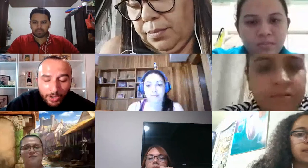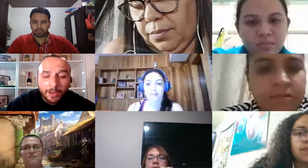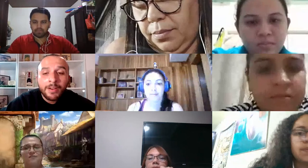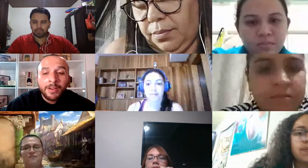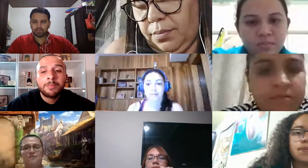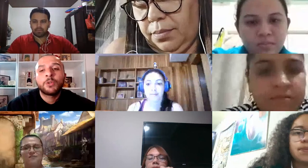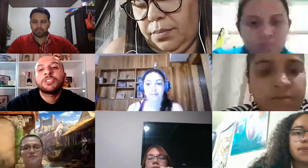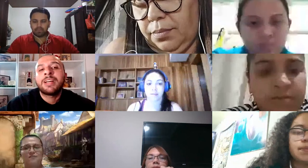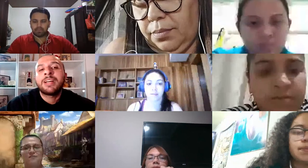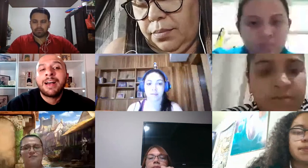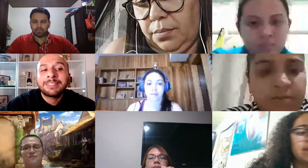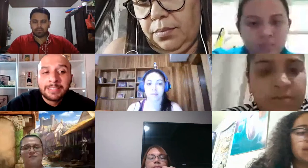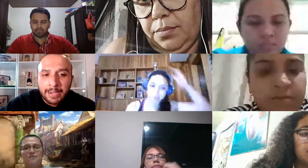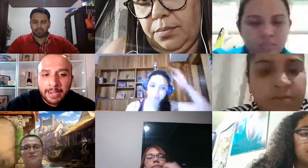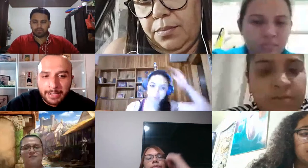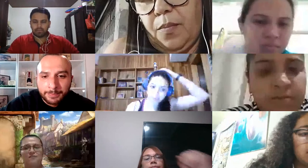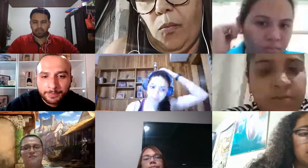Ahora vamos a hacer